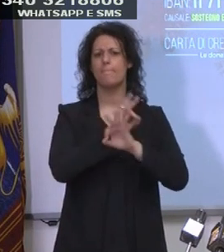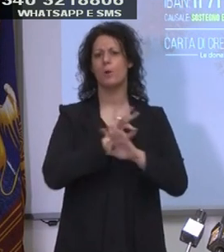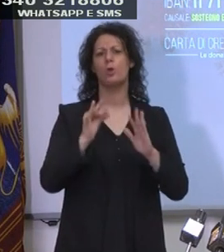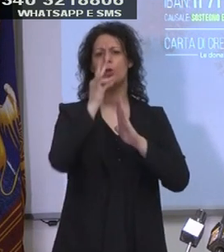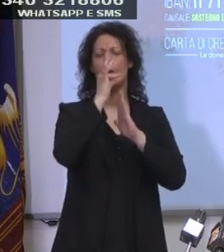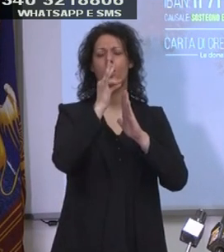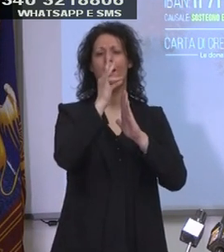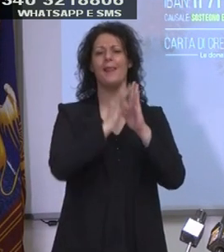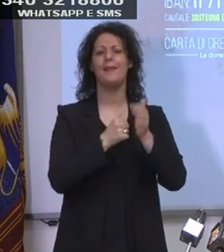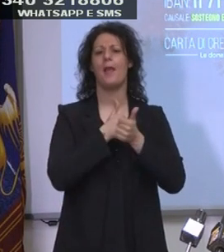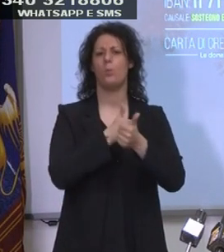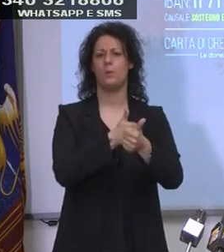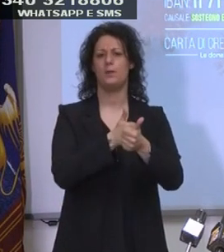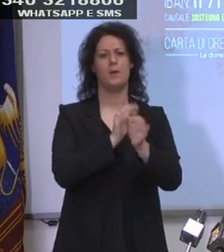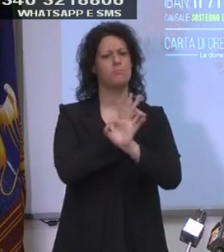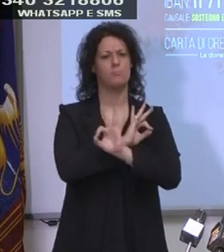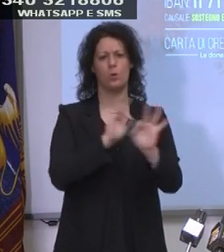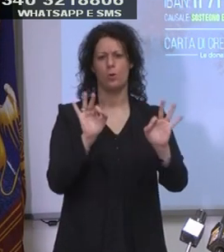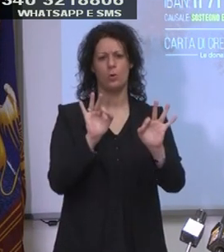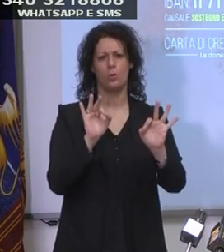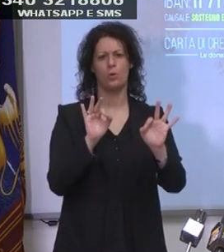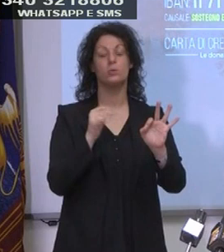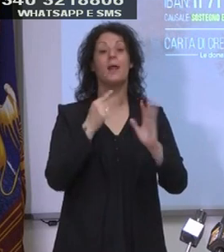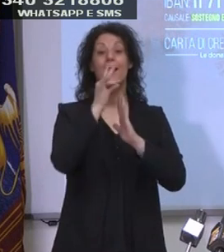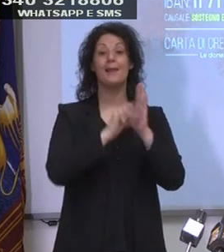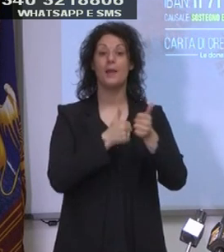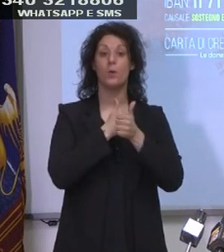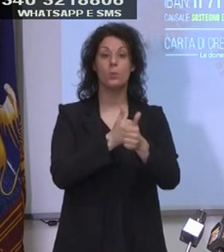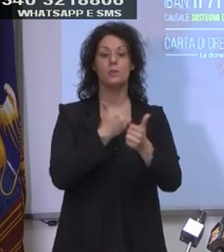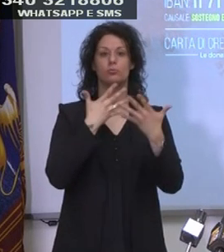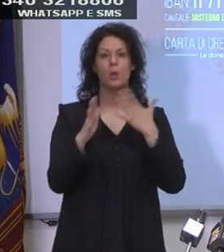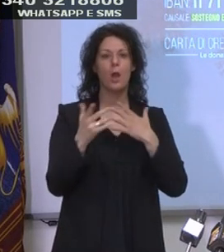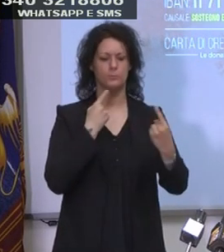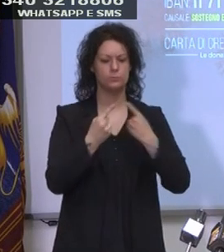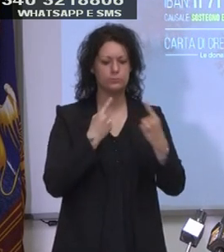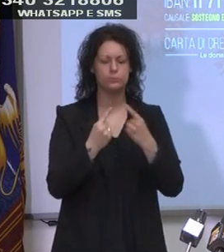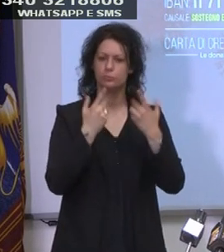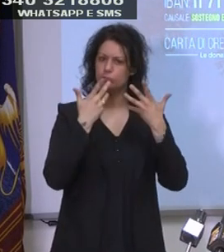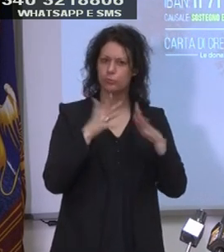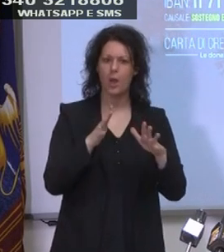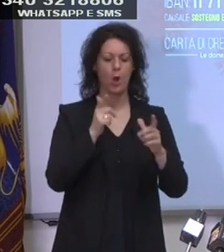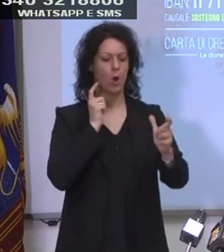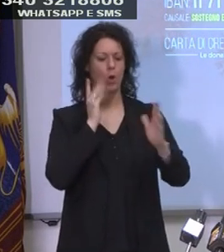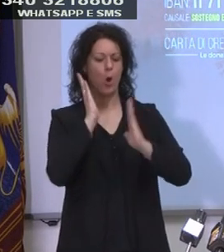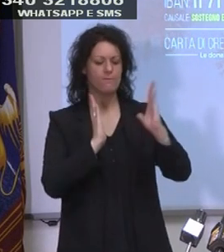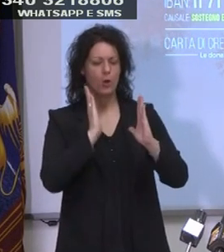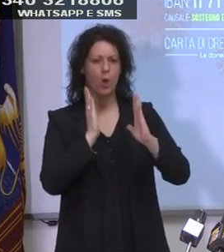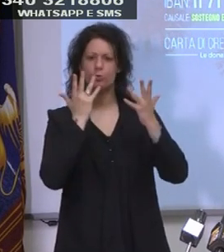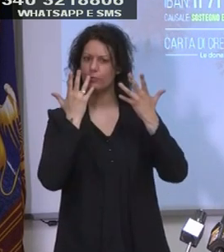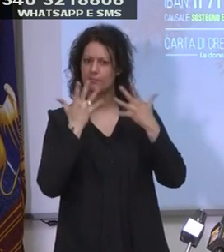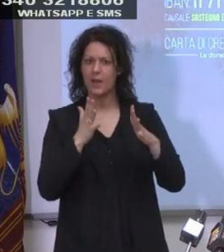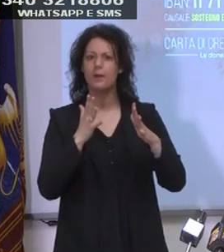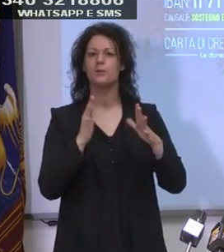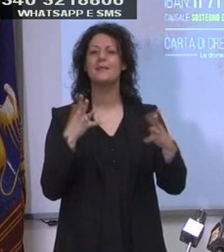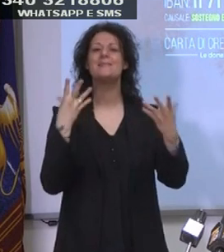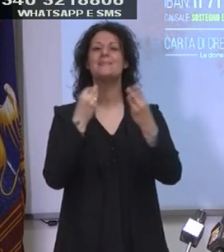360 gradi, linee guida, diciamo, negoziate, concertate e verificate con le realtà